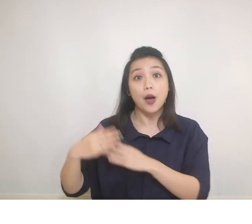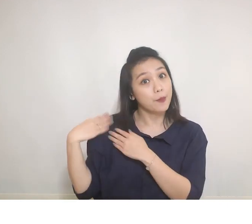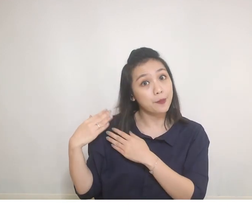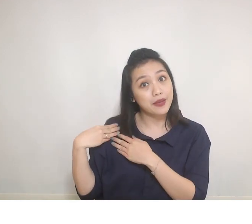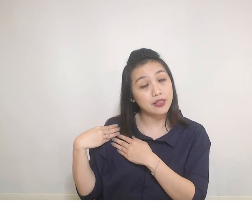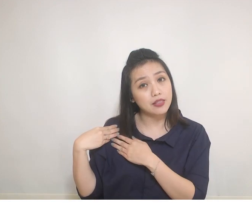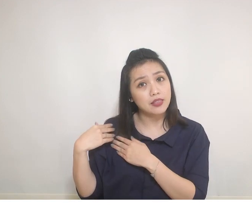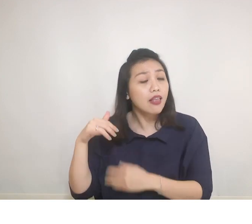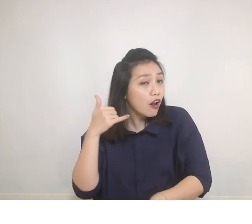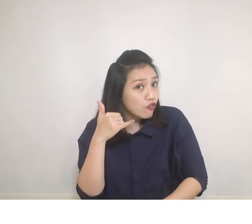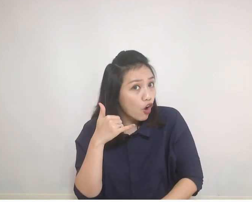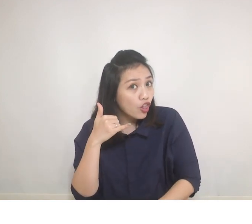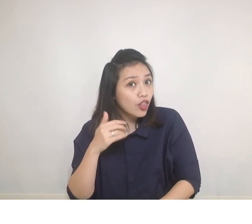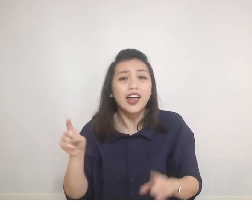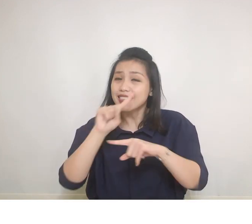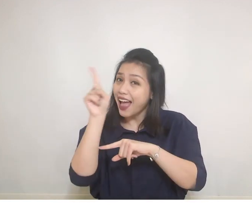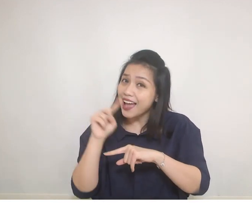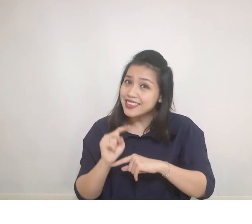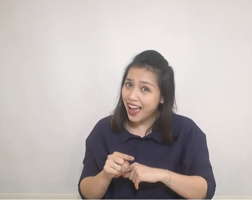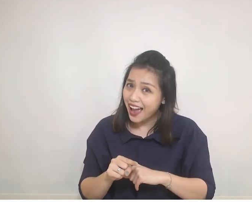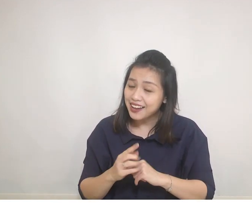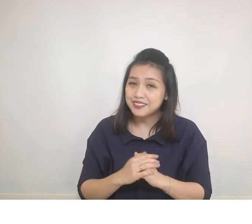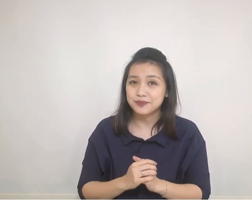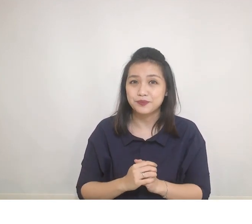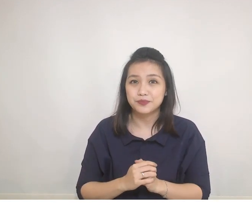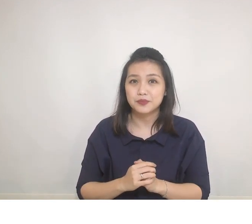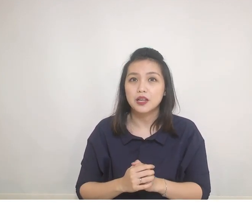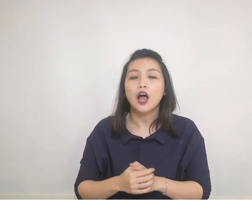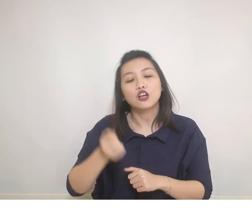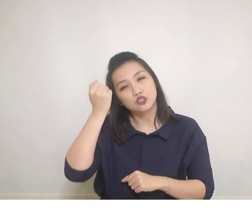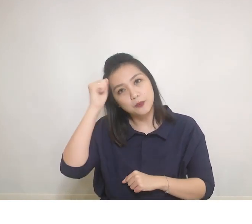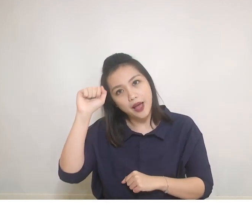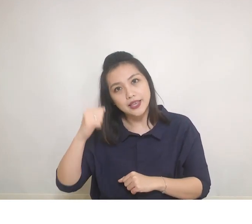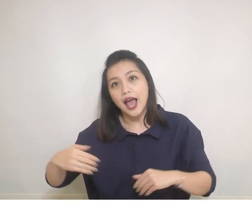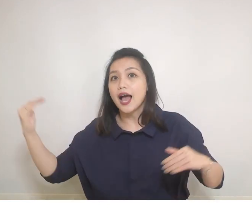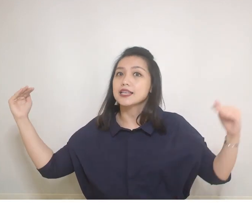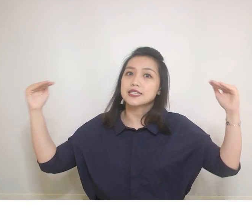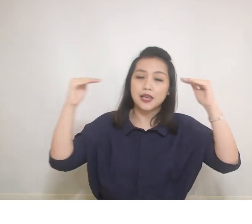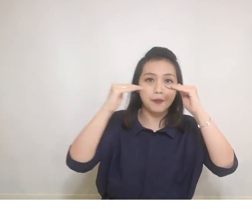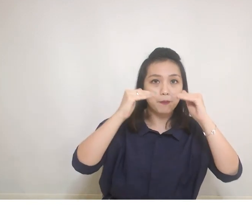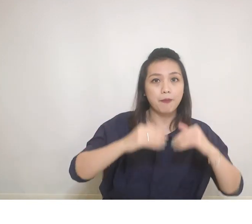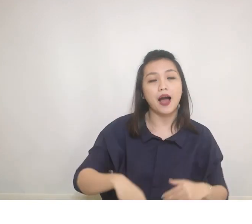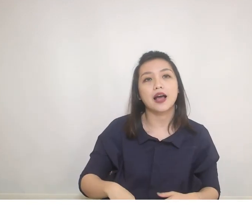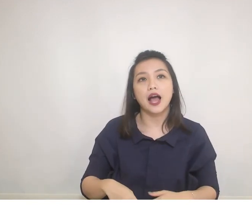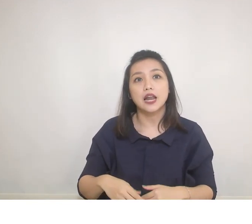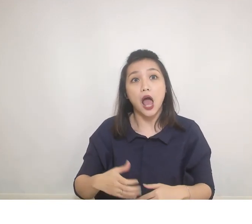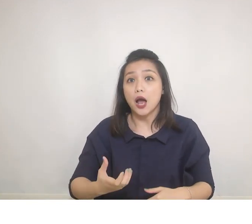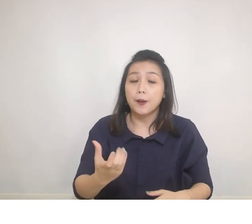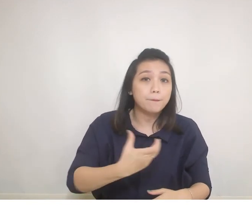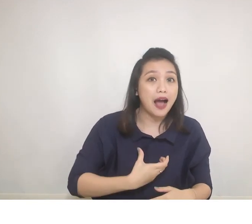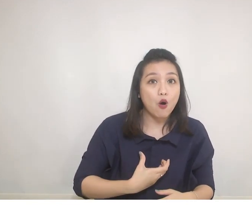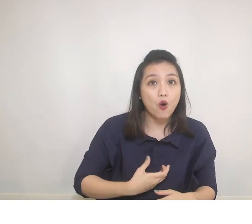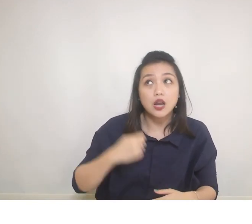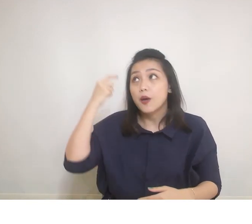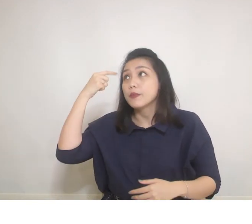emosi mendapatkan kami emosi kali, mendapatkan. Kami bisa mendengarkan dari kata-kata kalian itu sebenarnya sih ya ini menurut saya